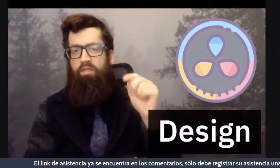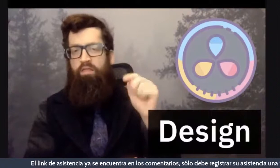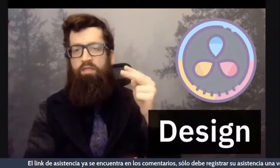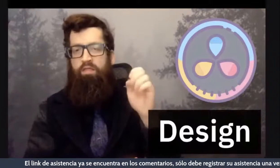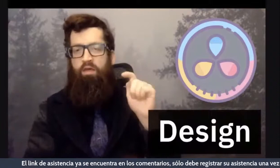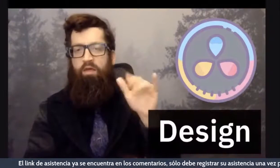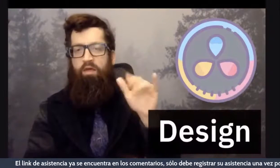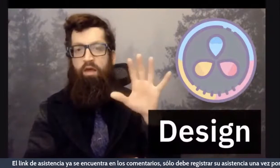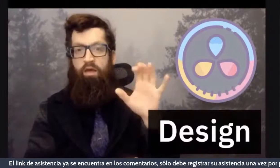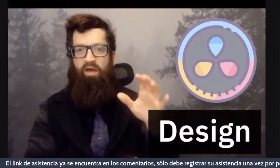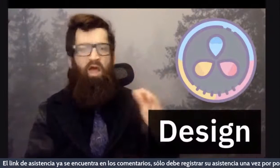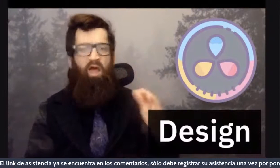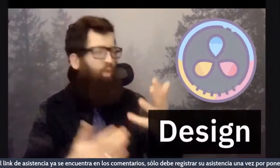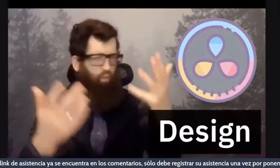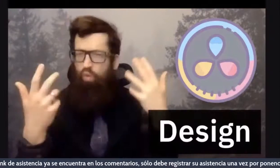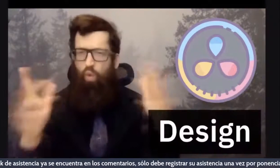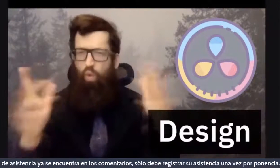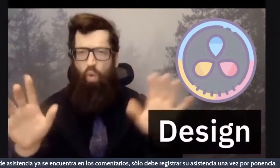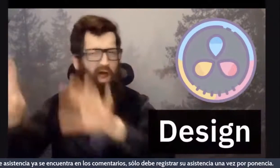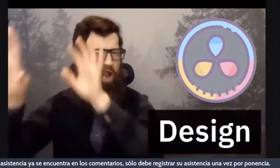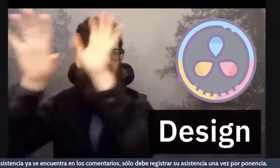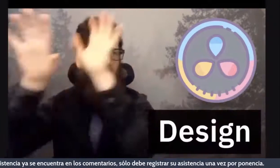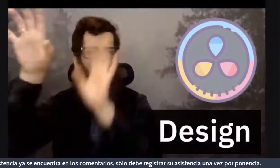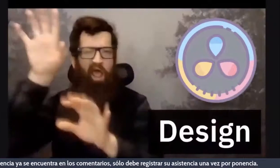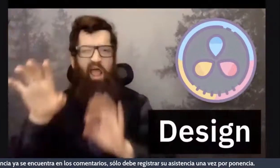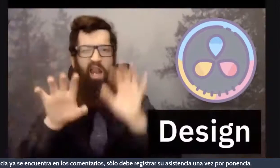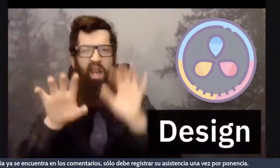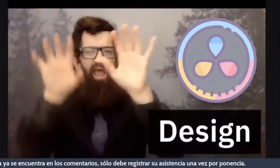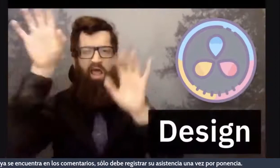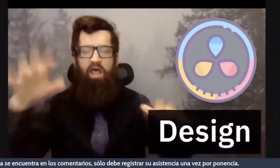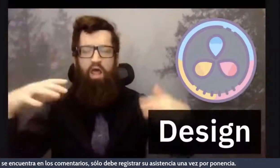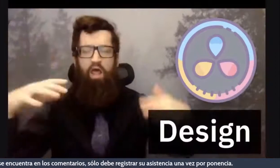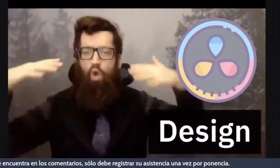llena, porque si la llenas de tanto, es ruido, entre menos sea,